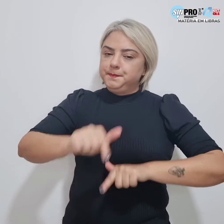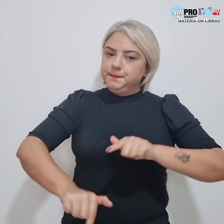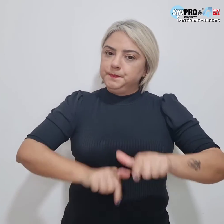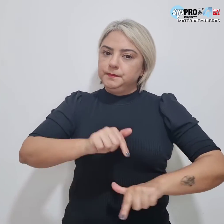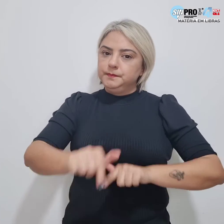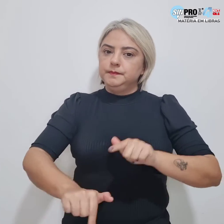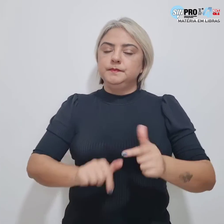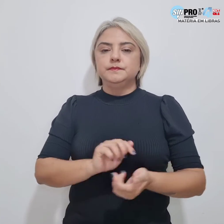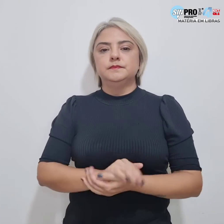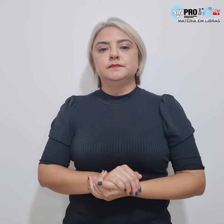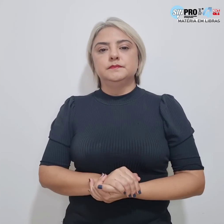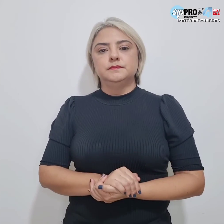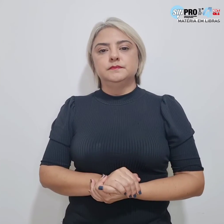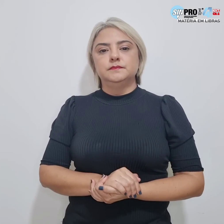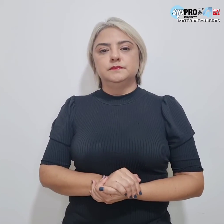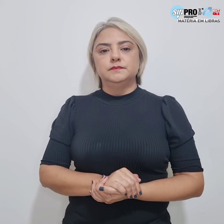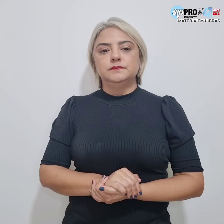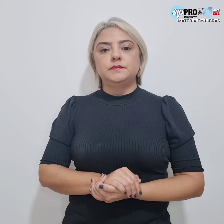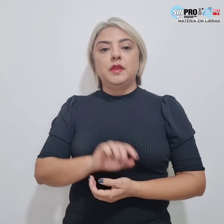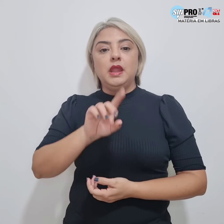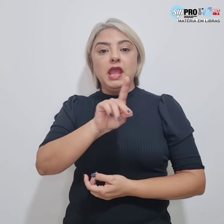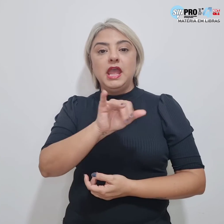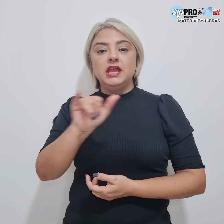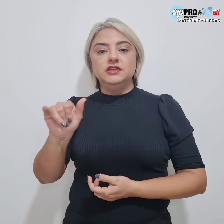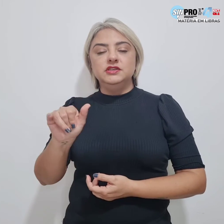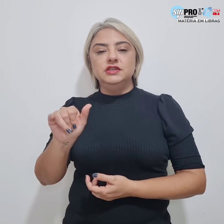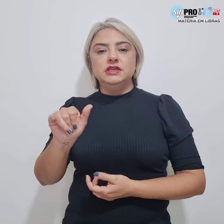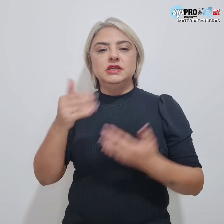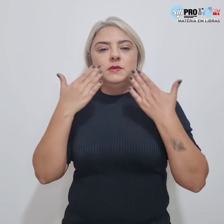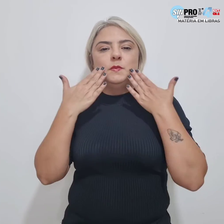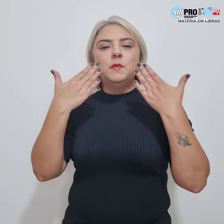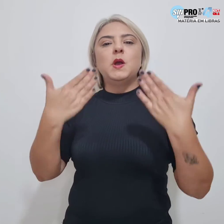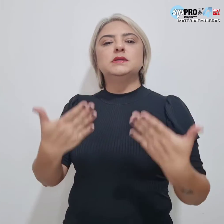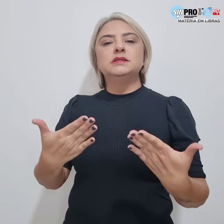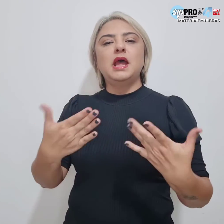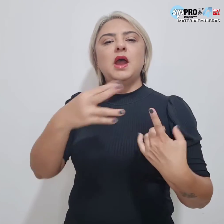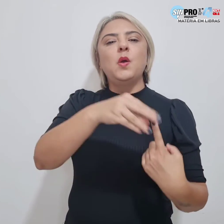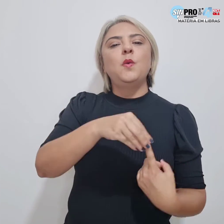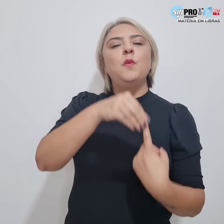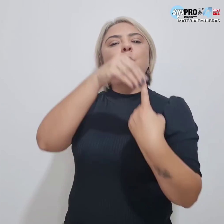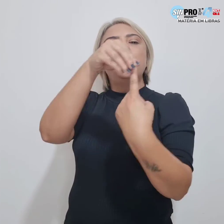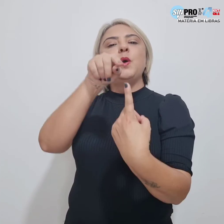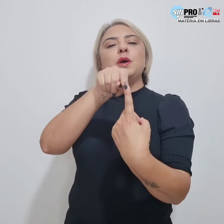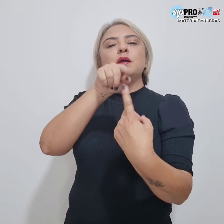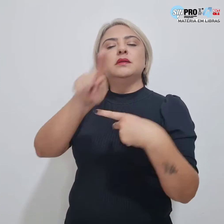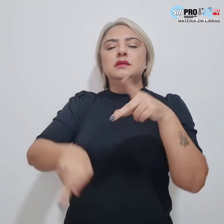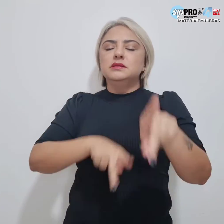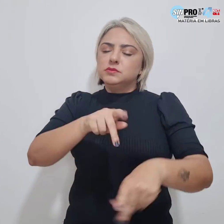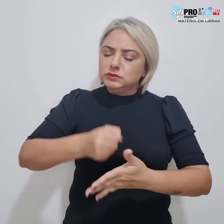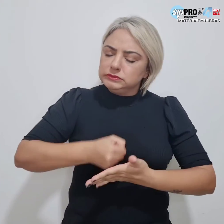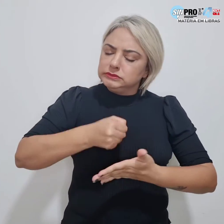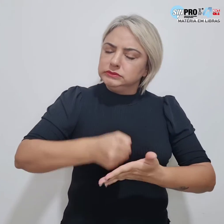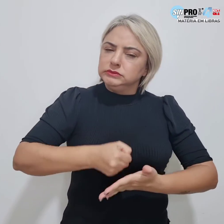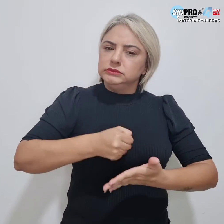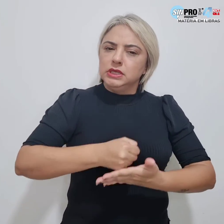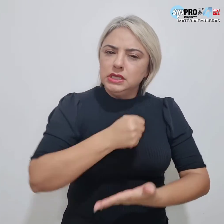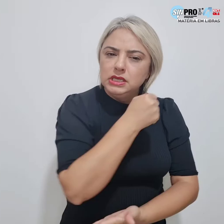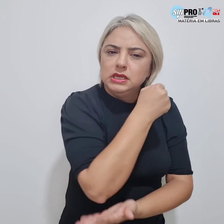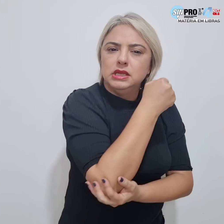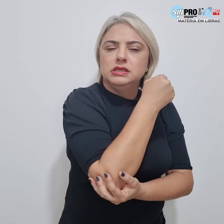trabalhistas. É dia de evidenciarmos o protagonismo deste povo que lutava e resistia à